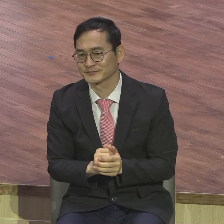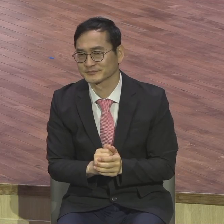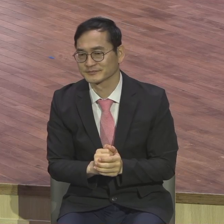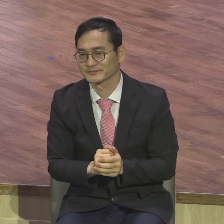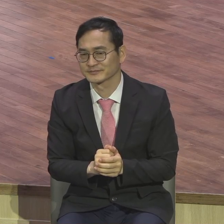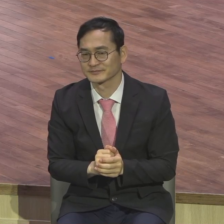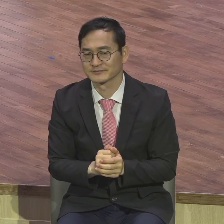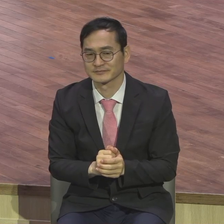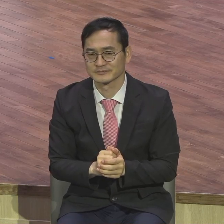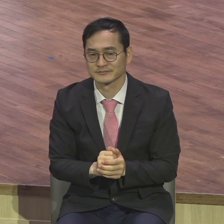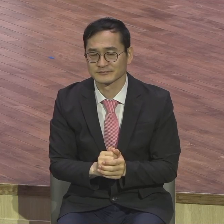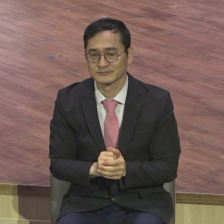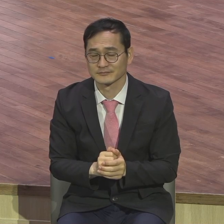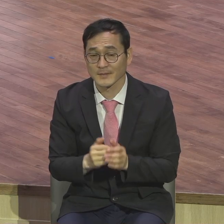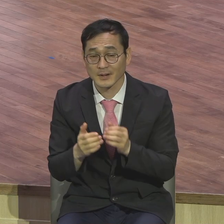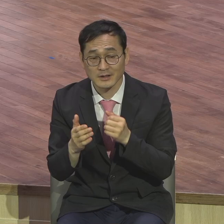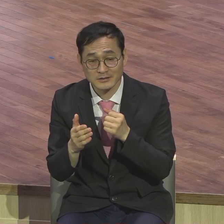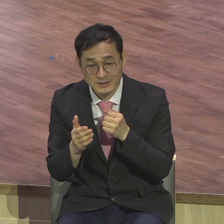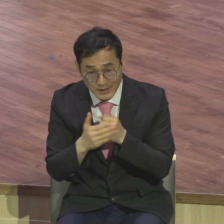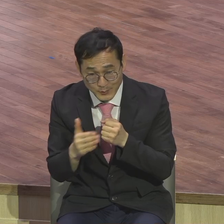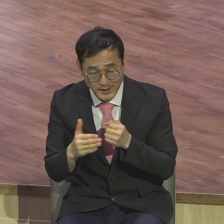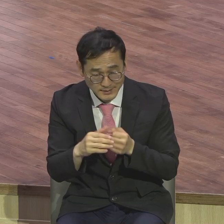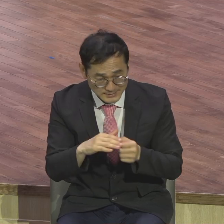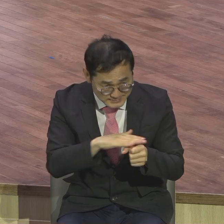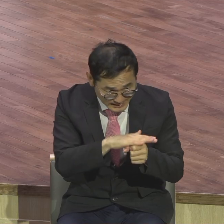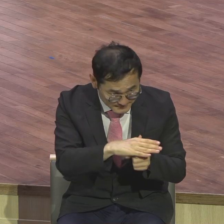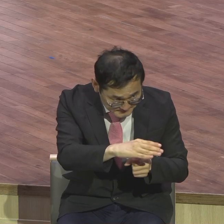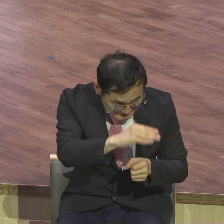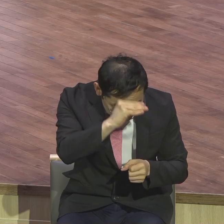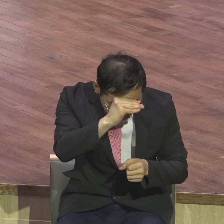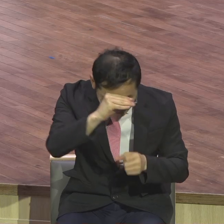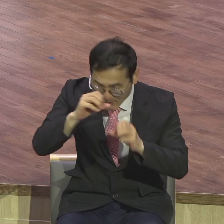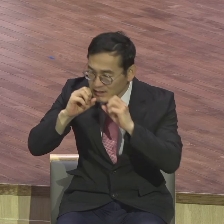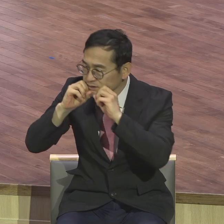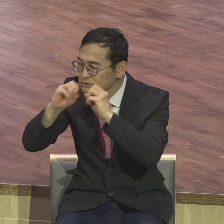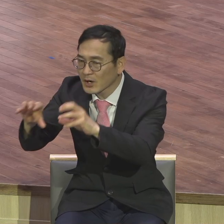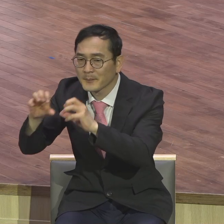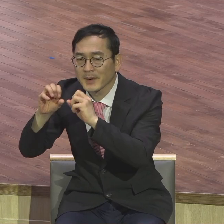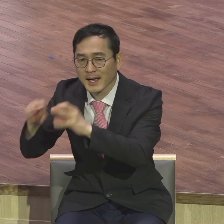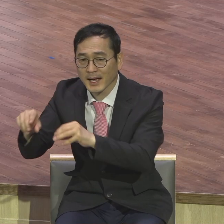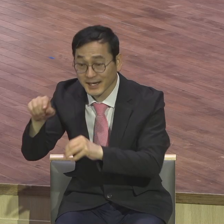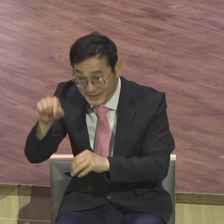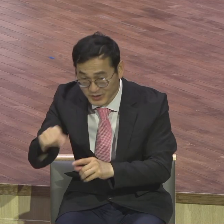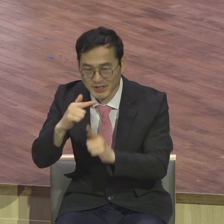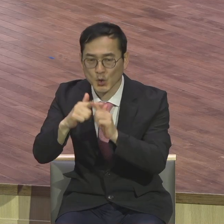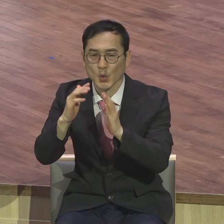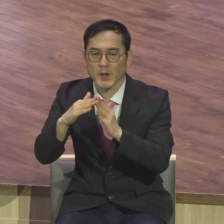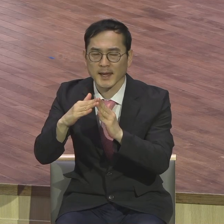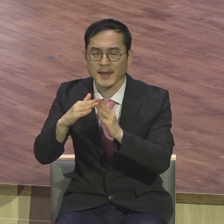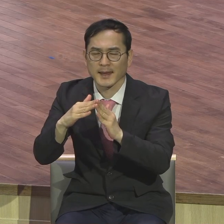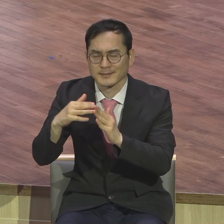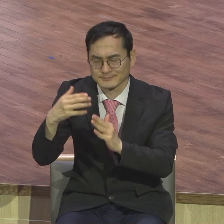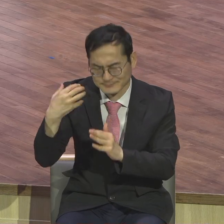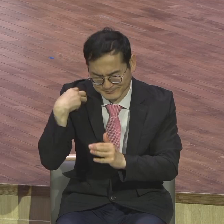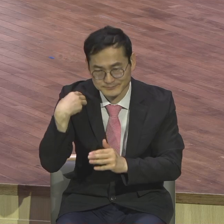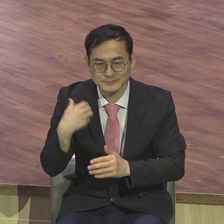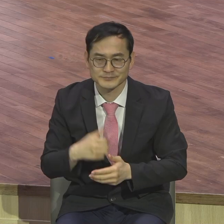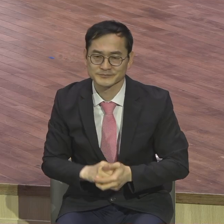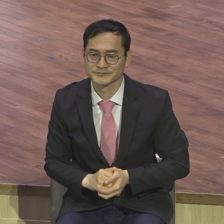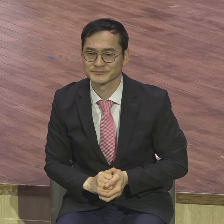공동체를 형성해서 그 사랑을 전파하는 것이 교회의 본질적 사명이에요.